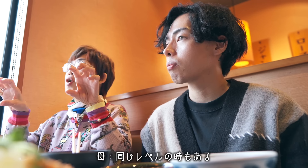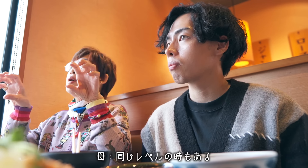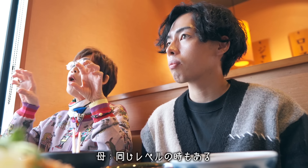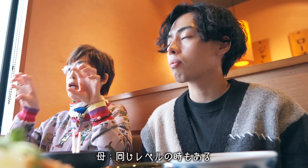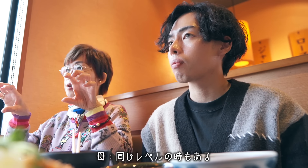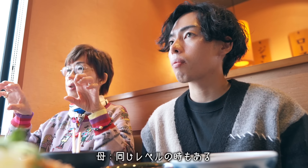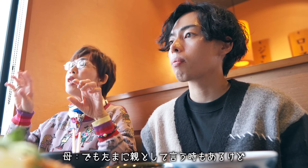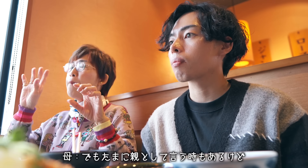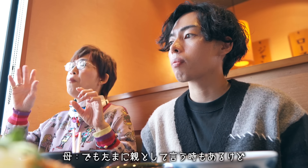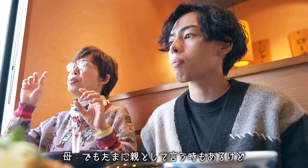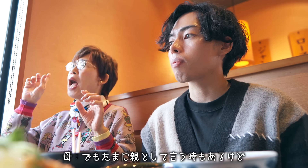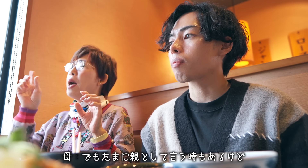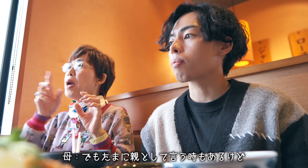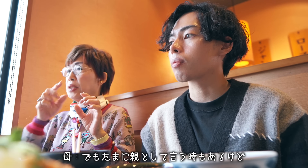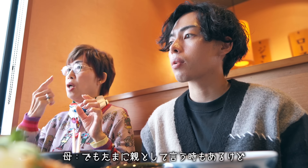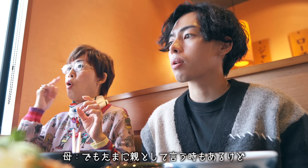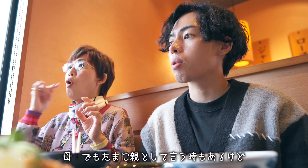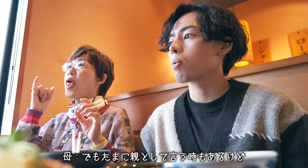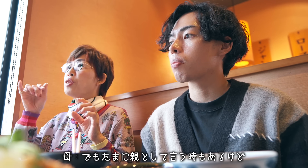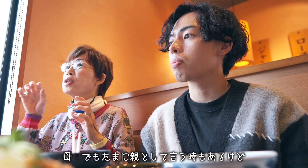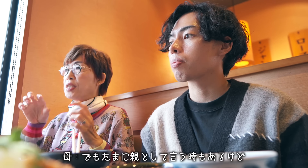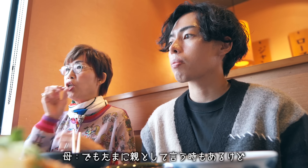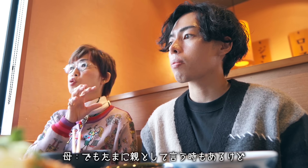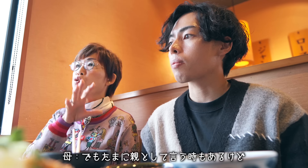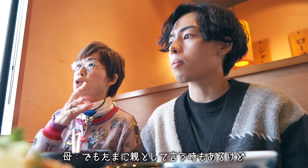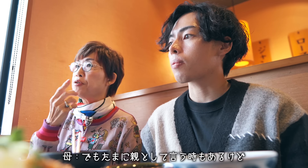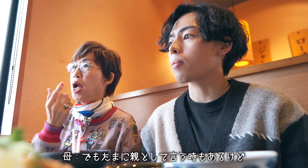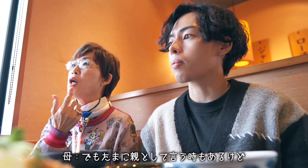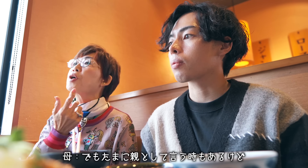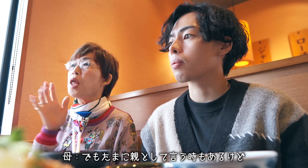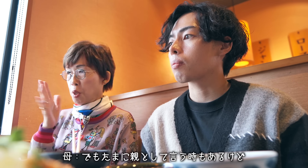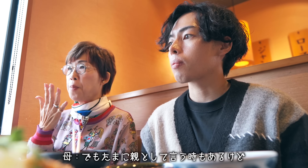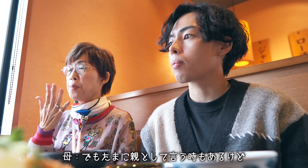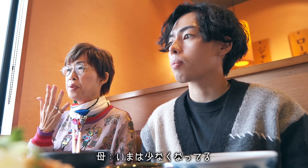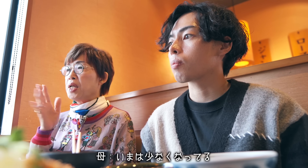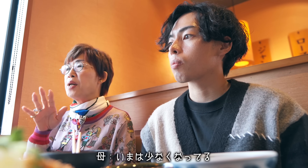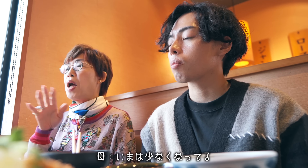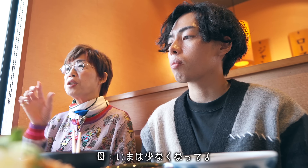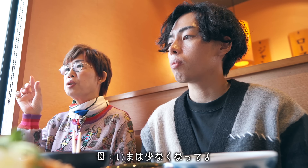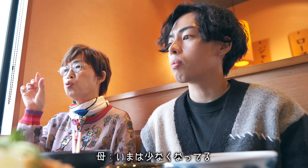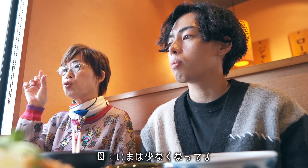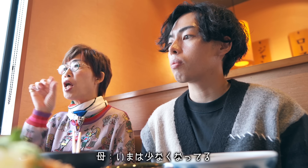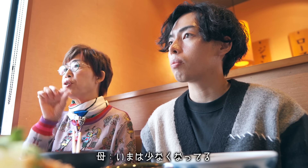時もあるでもパパほらどれでこれを歩けるパパグダグダグダ